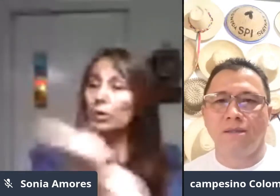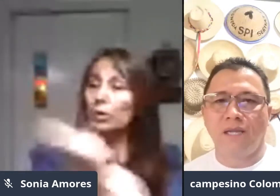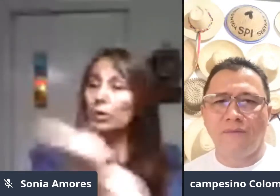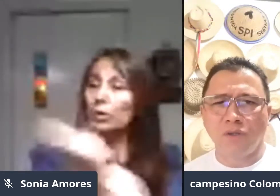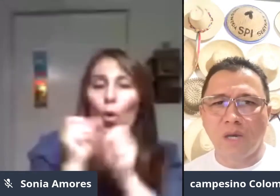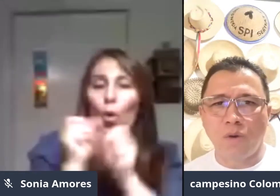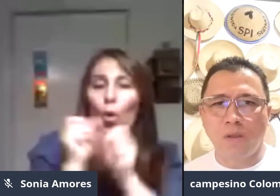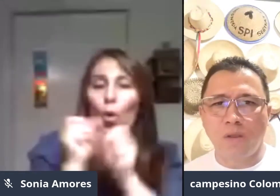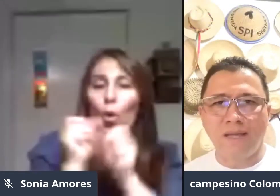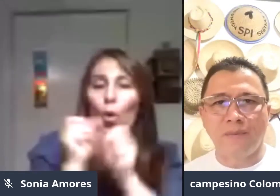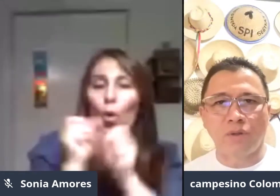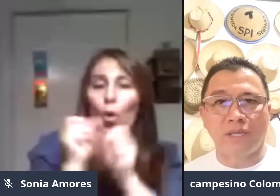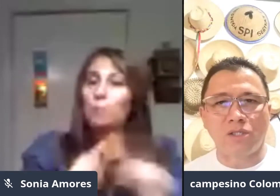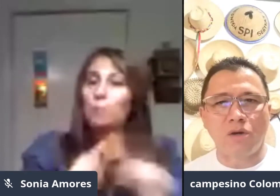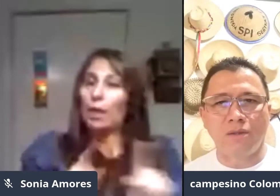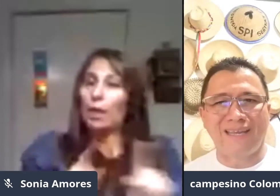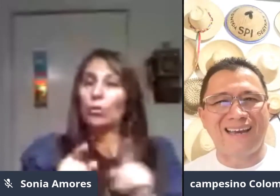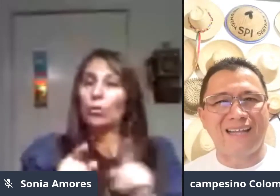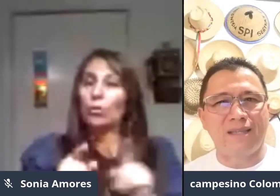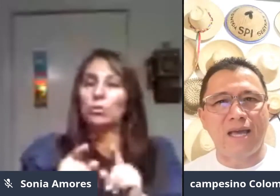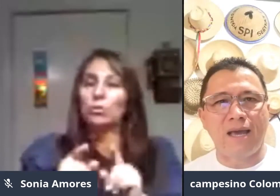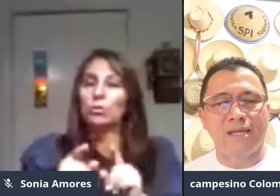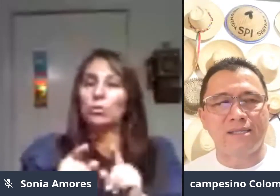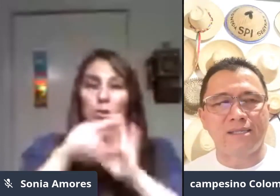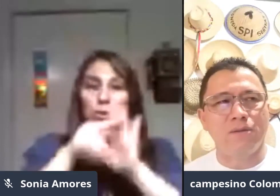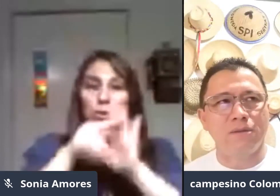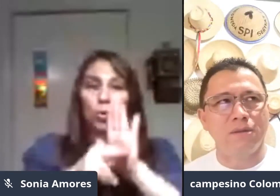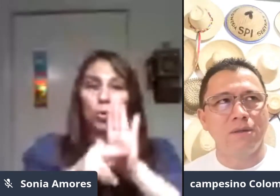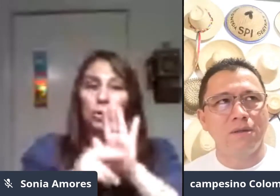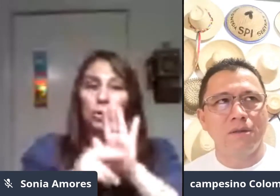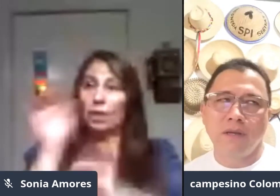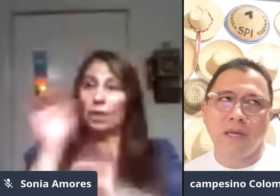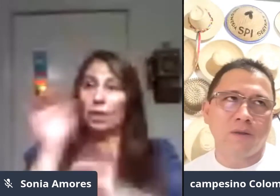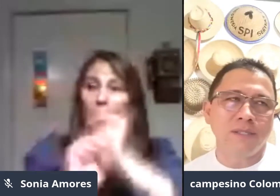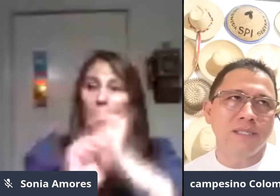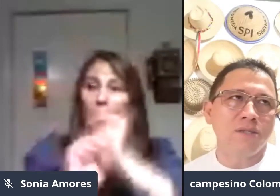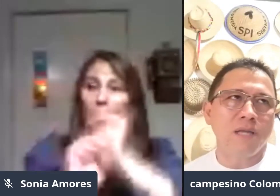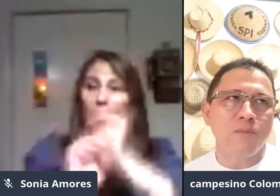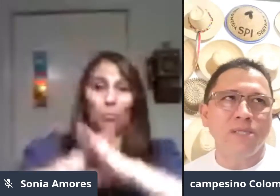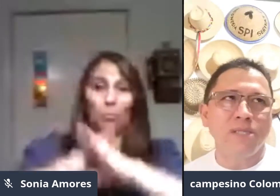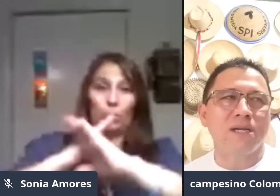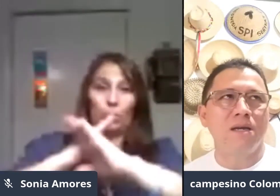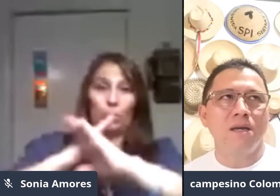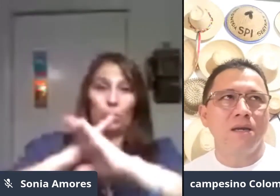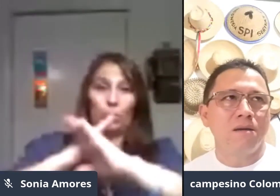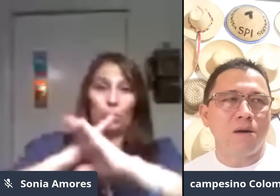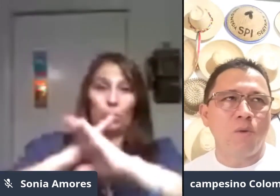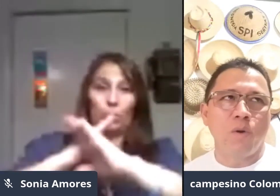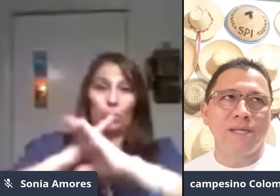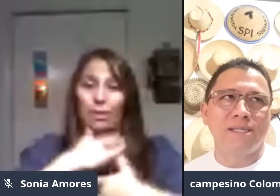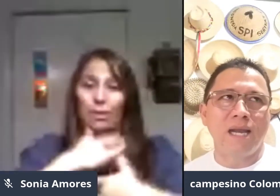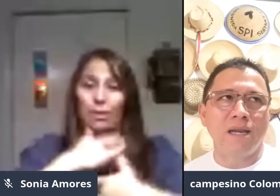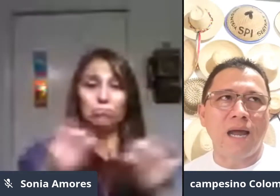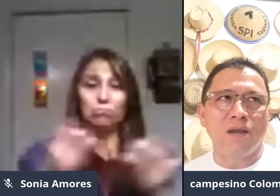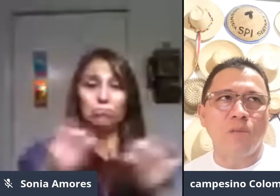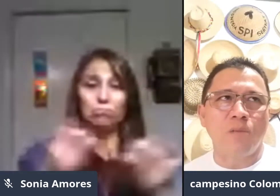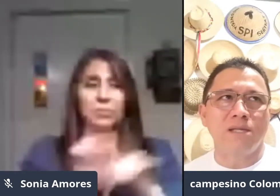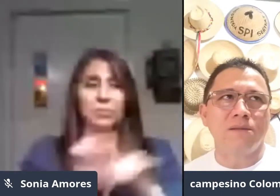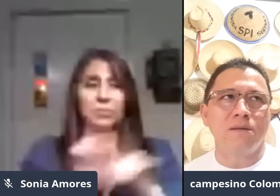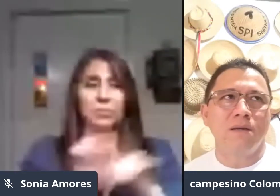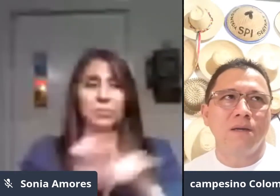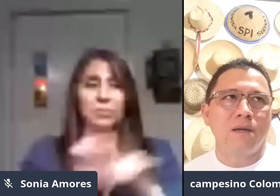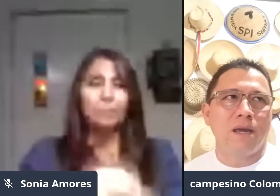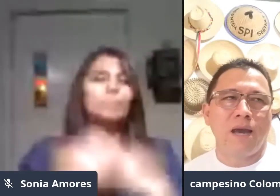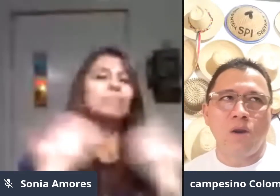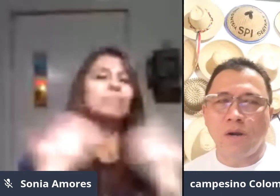normas de bioseguridad, de protección, de garantía de la salud. Y entonces eso demuestra, como lo decía al